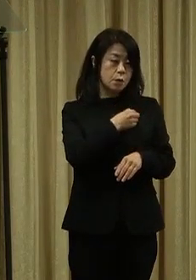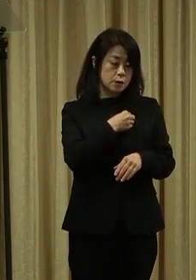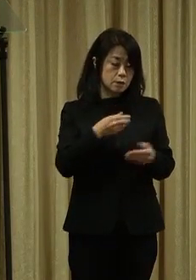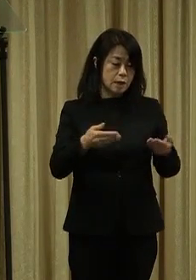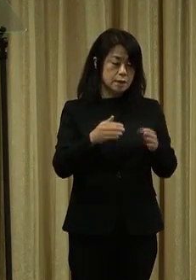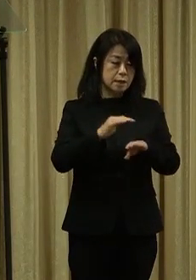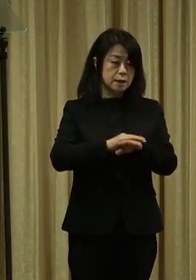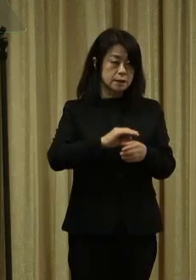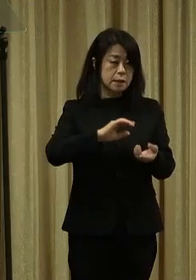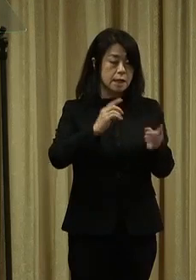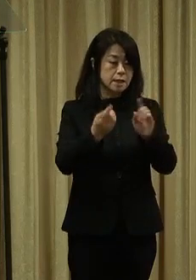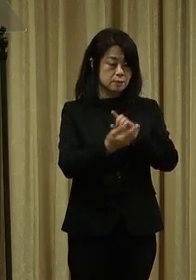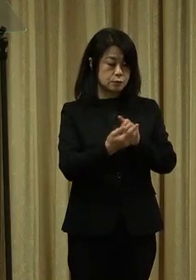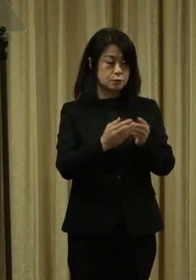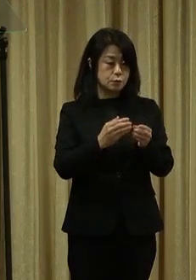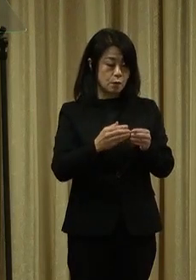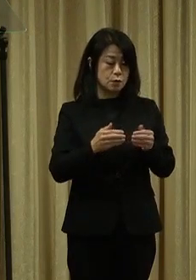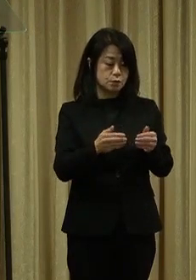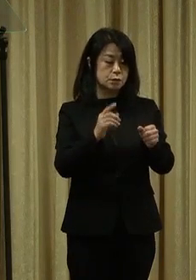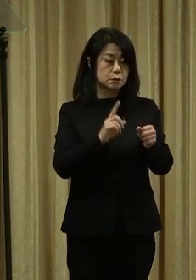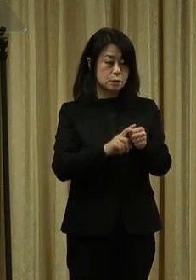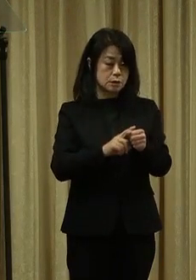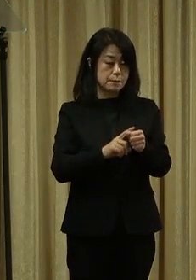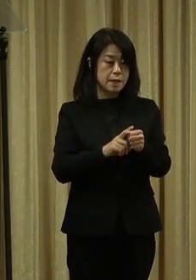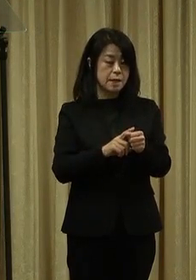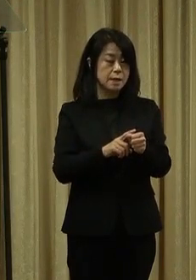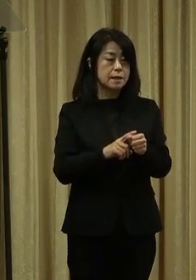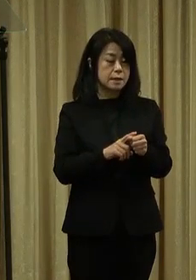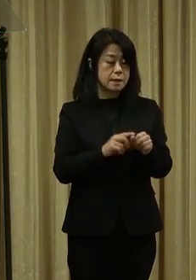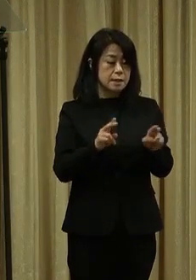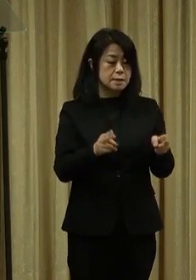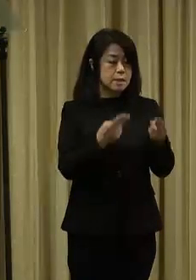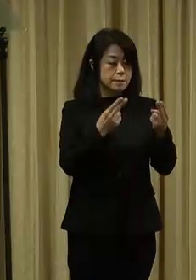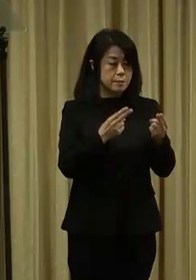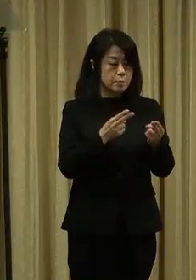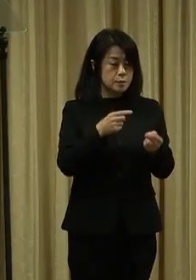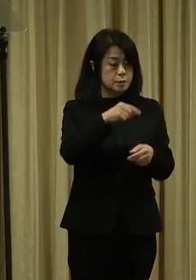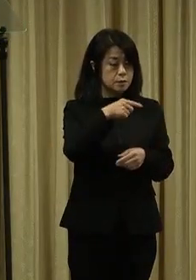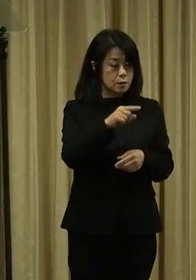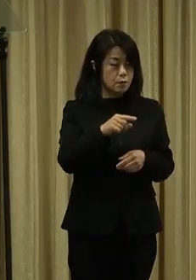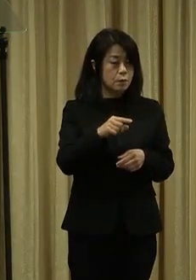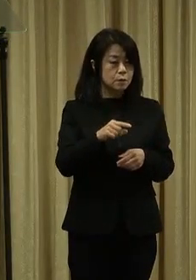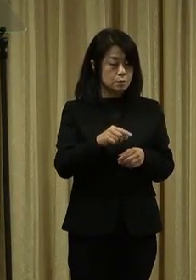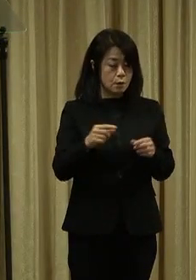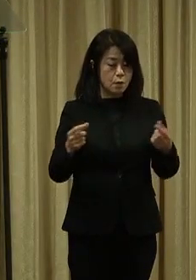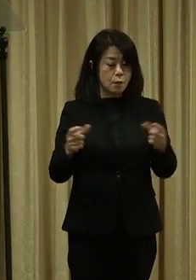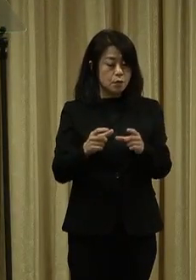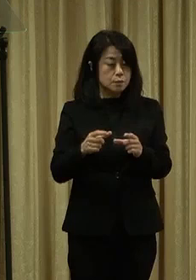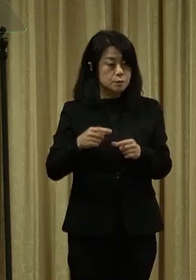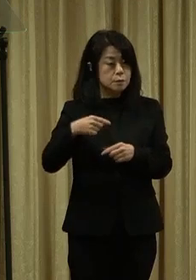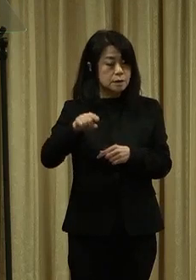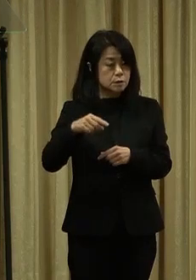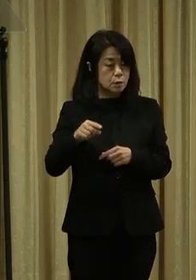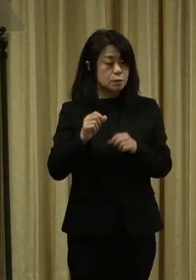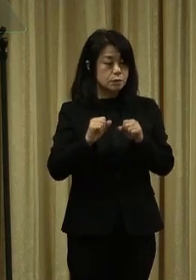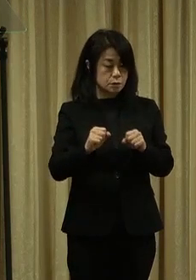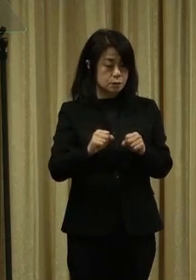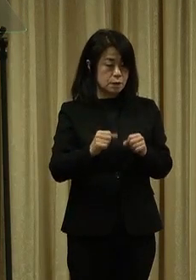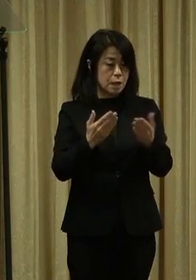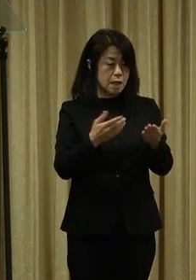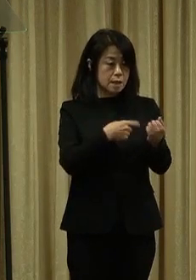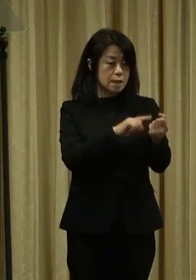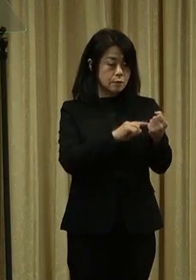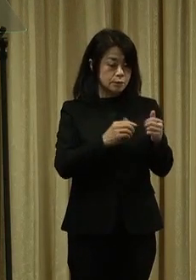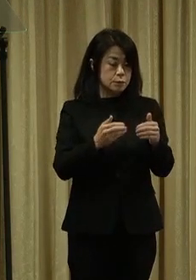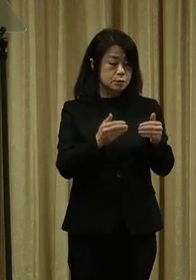方改革の推進のため専科指導と少人数指導を行う学力向上推進教員を小学校に配